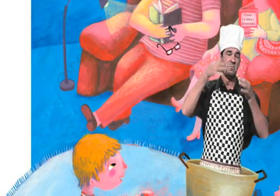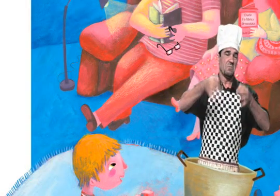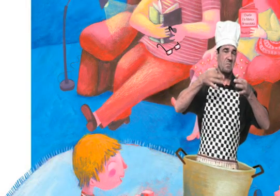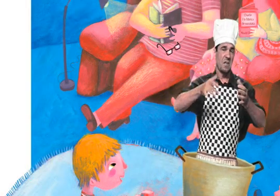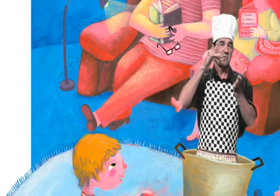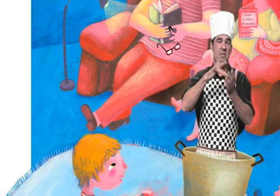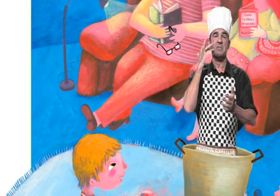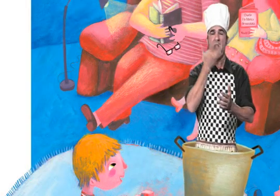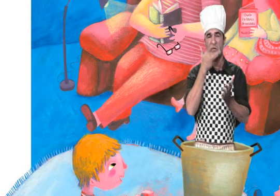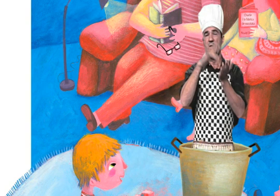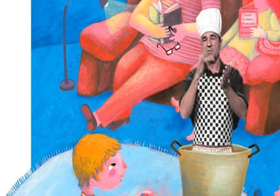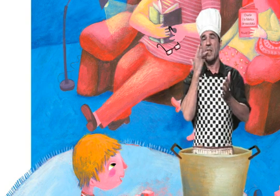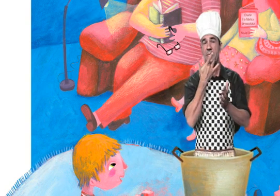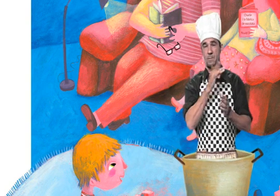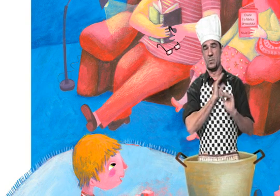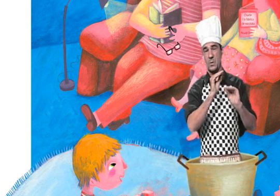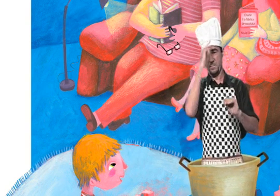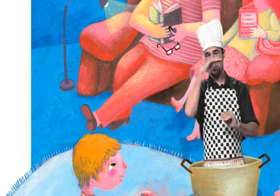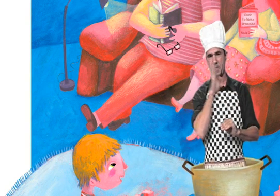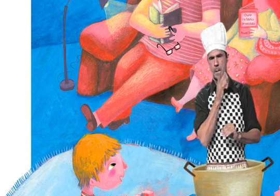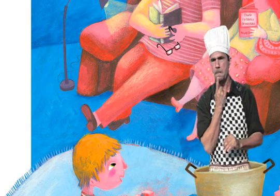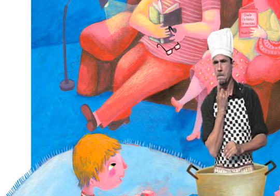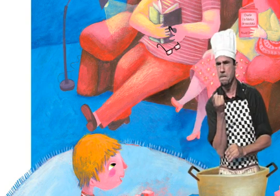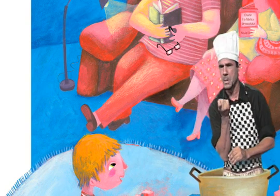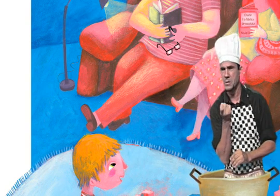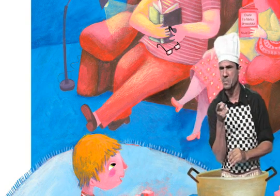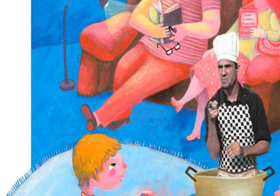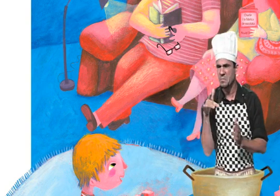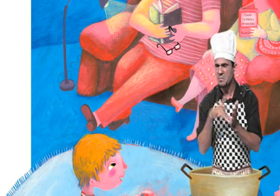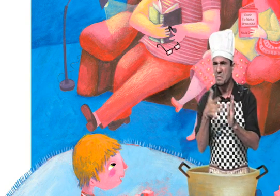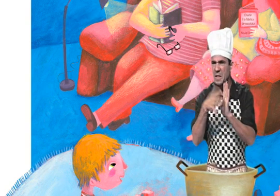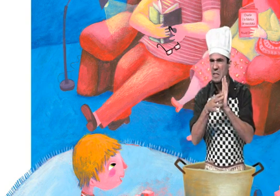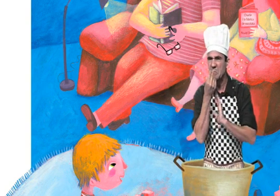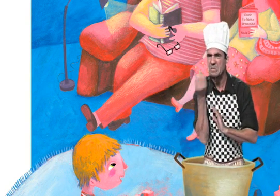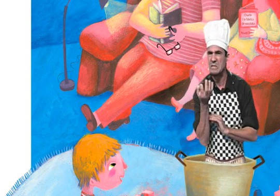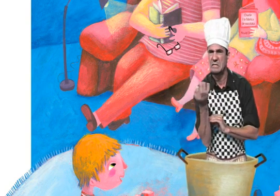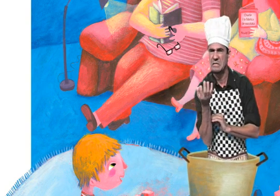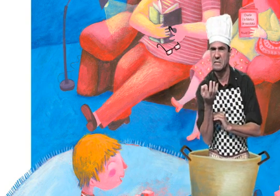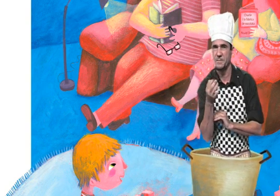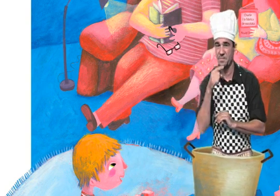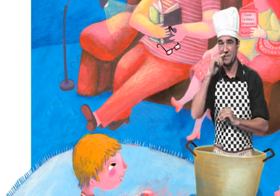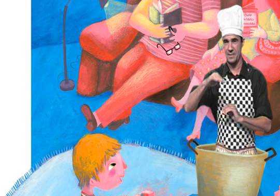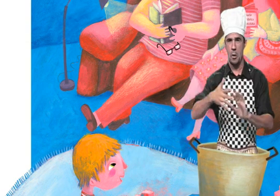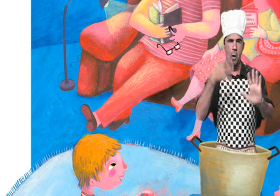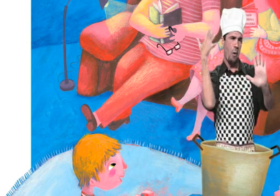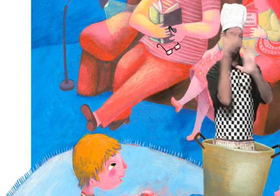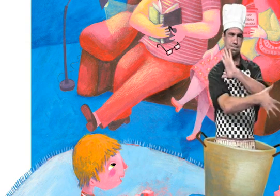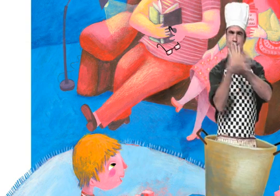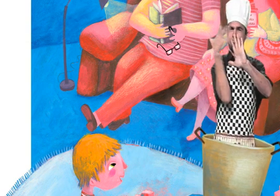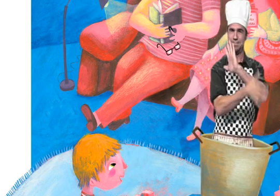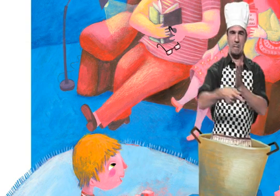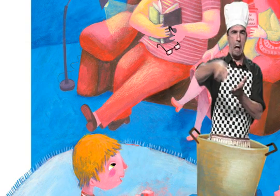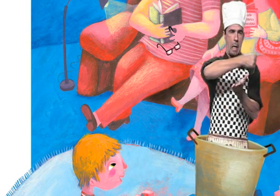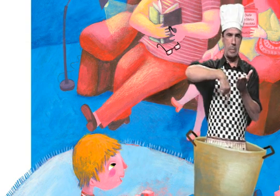Com cada tarda, els pares li van preguntar: què has menjat per berenar? En Xim ho